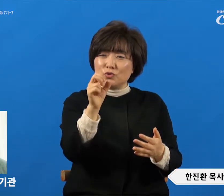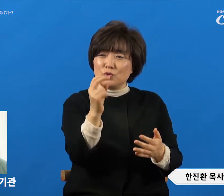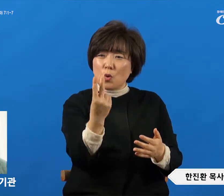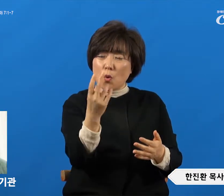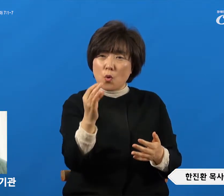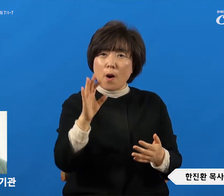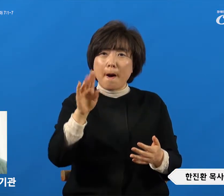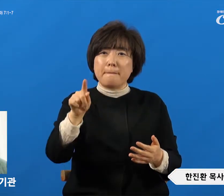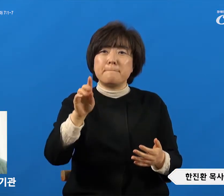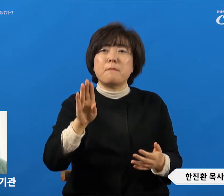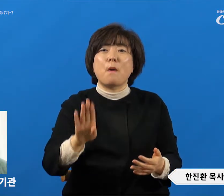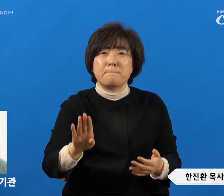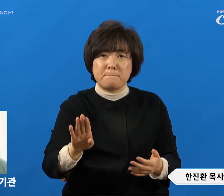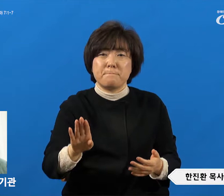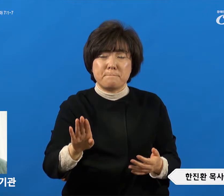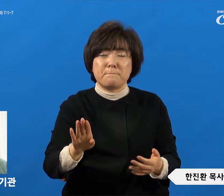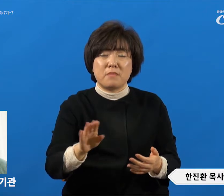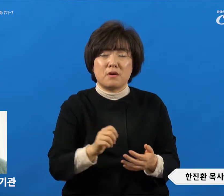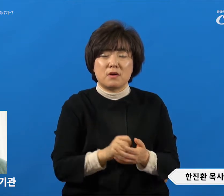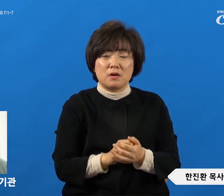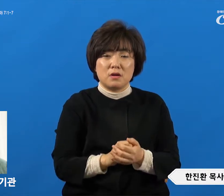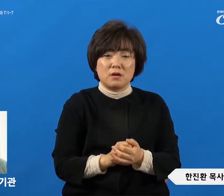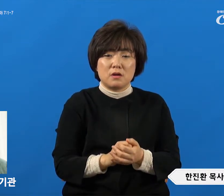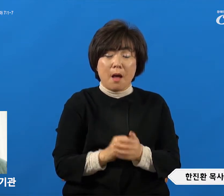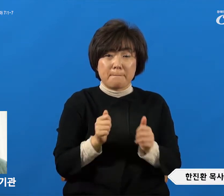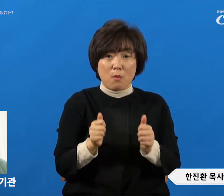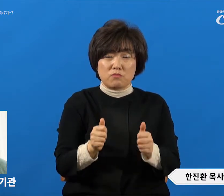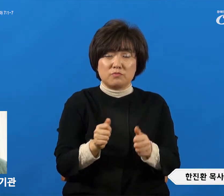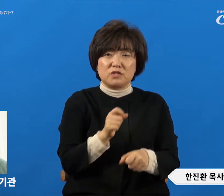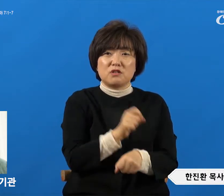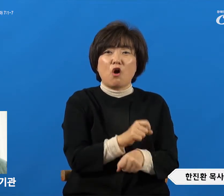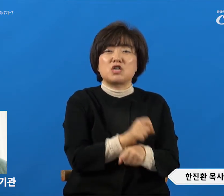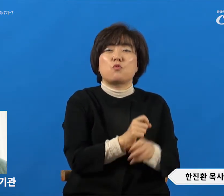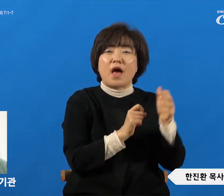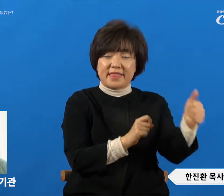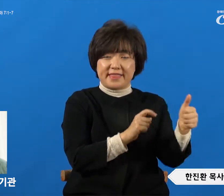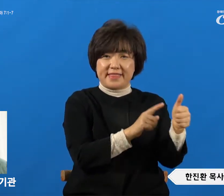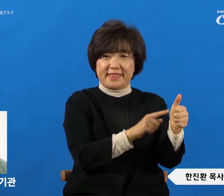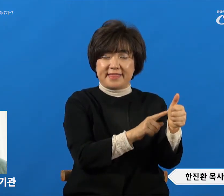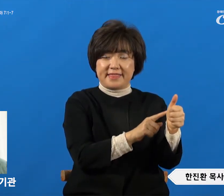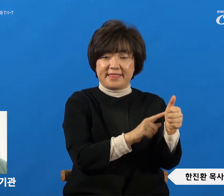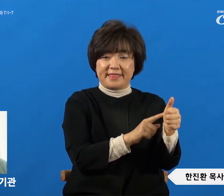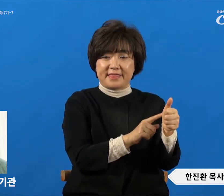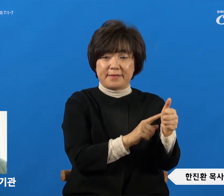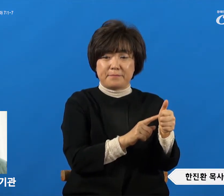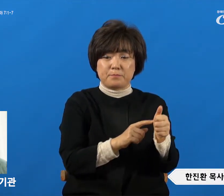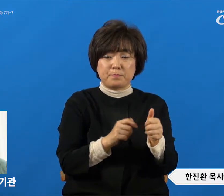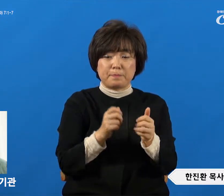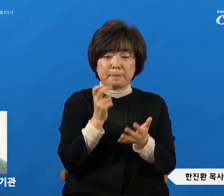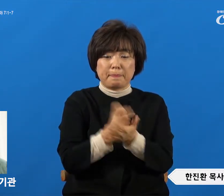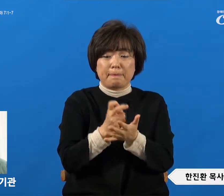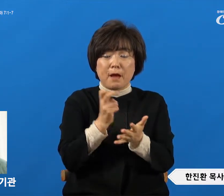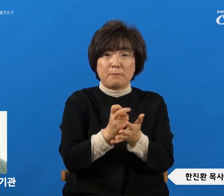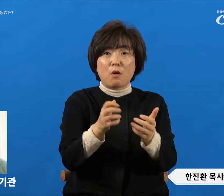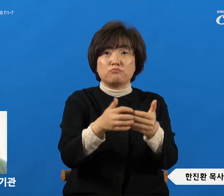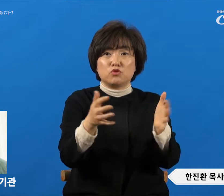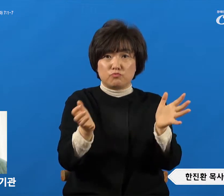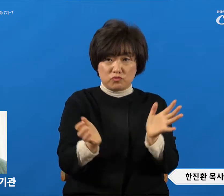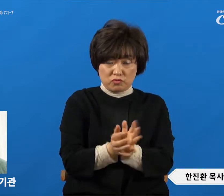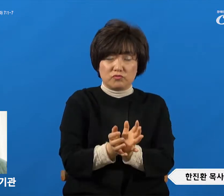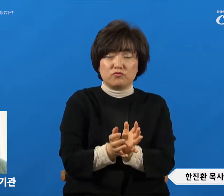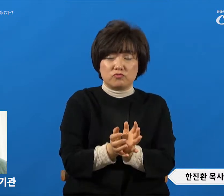법무부 서기관의 간증이었습니다. 윤용범 서기관은 법무부의 이 범죄